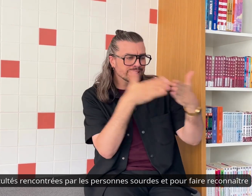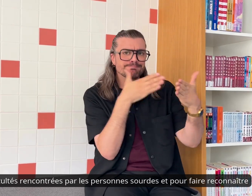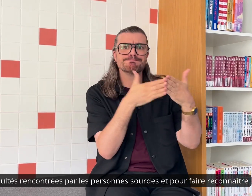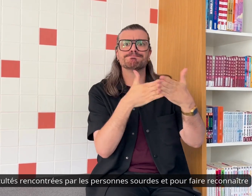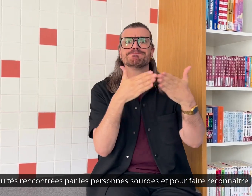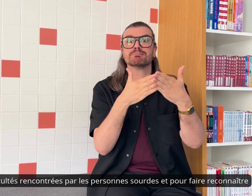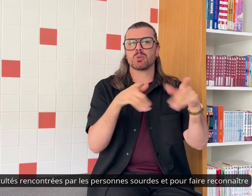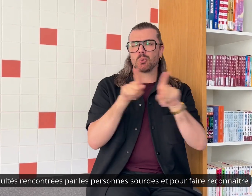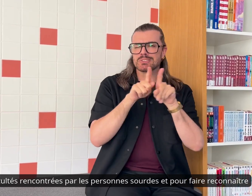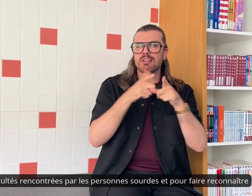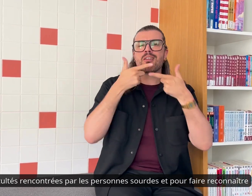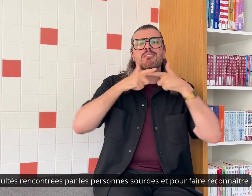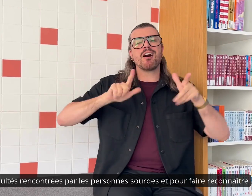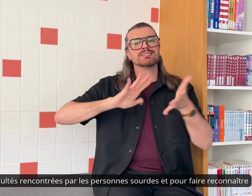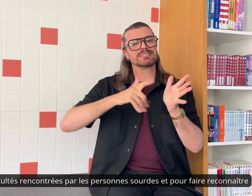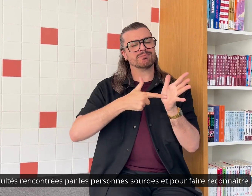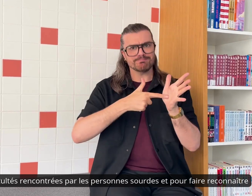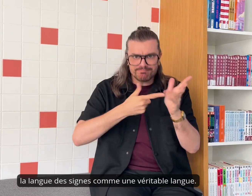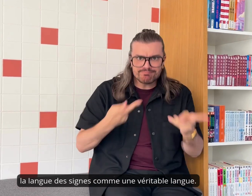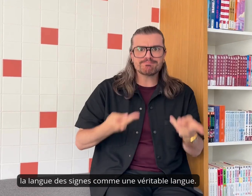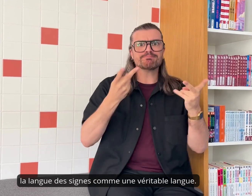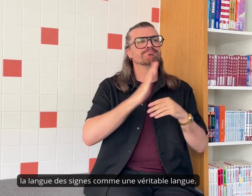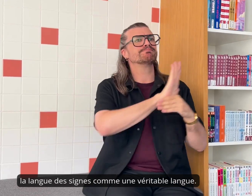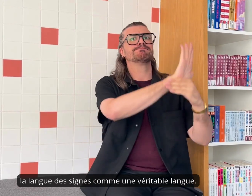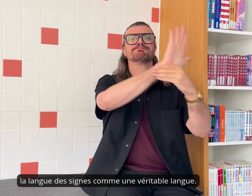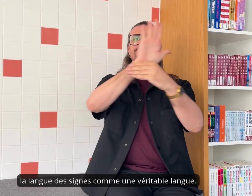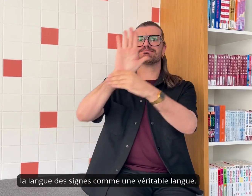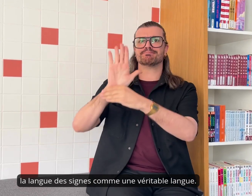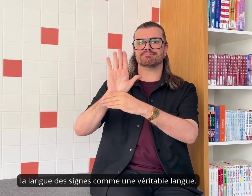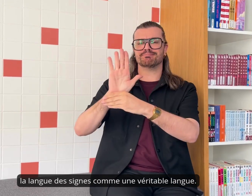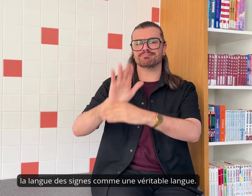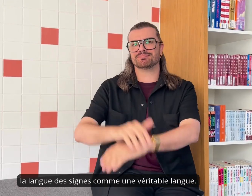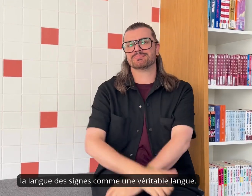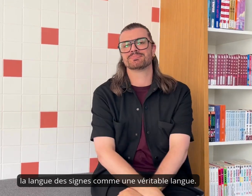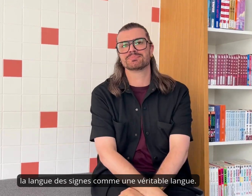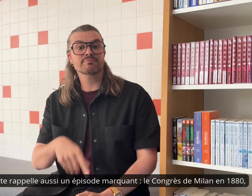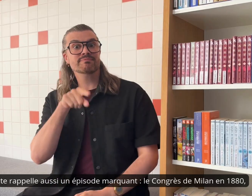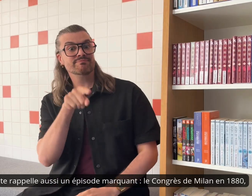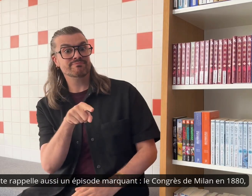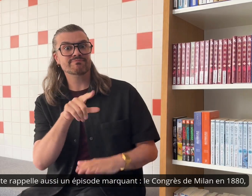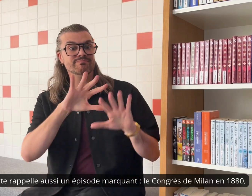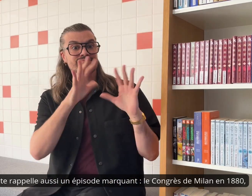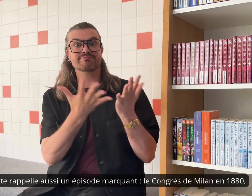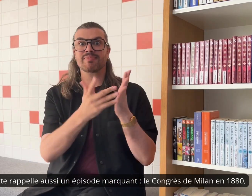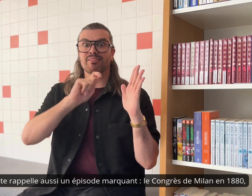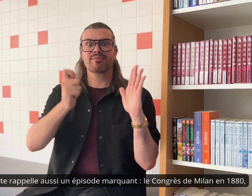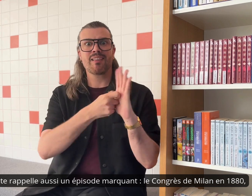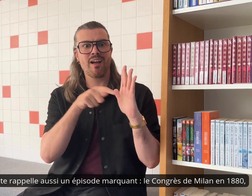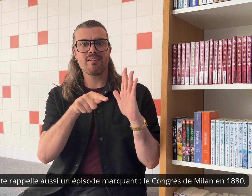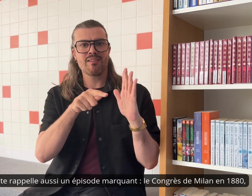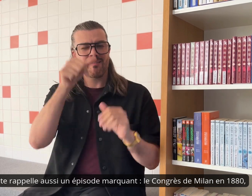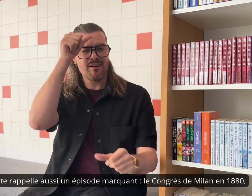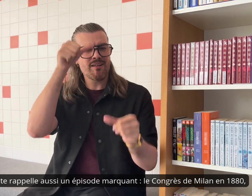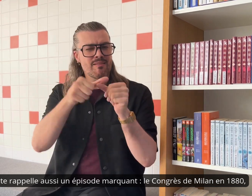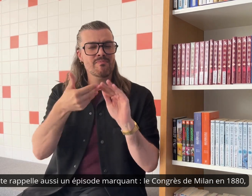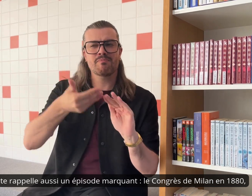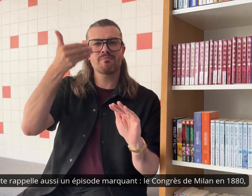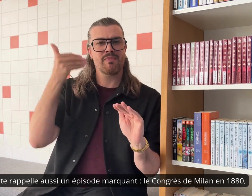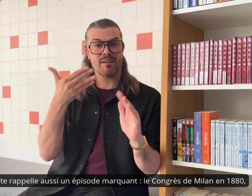rencontrées par les personnes sourdes et pour faire reconnaître la langue des signes comme une véritable langue. Cette date rappelle aussi un épisode